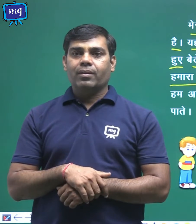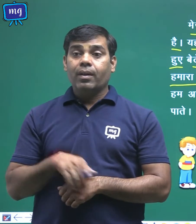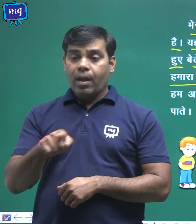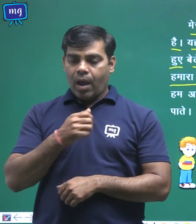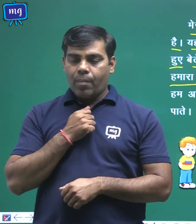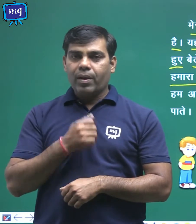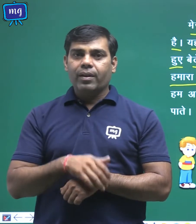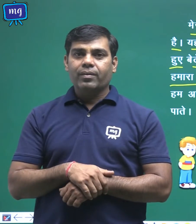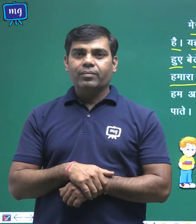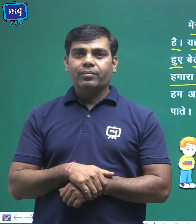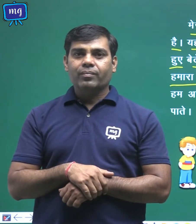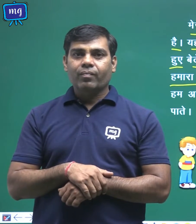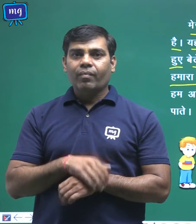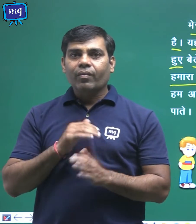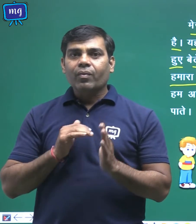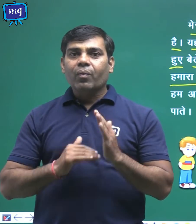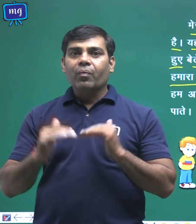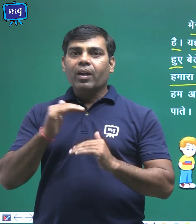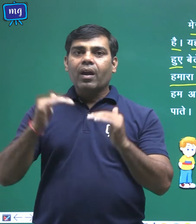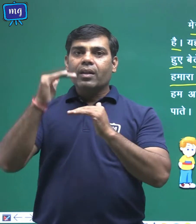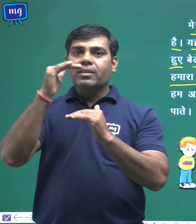हमारा विकास